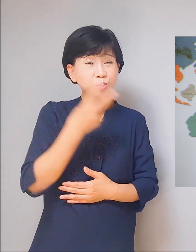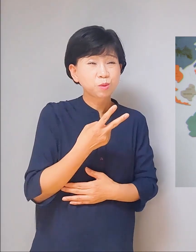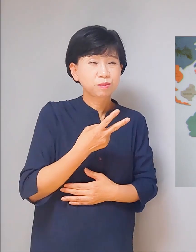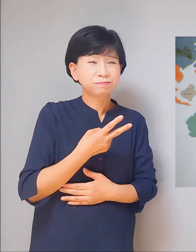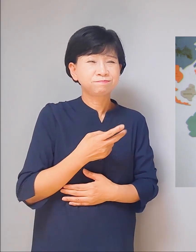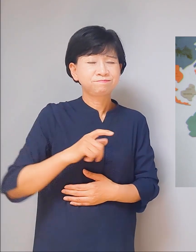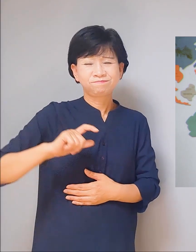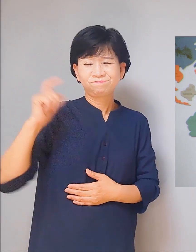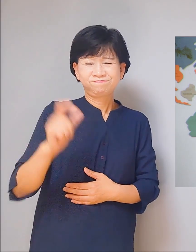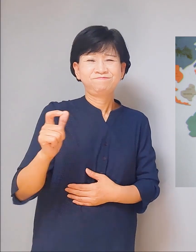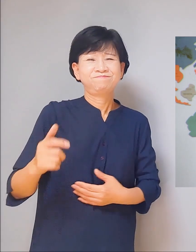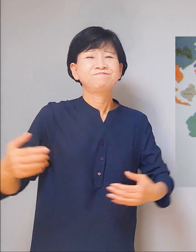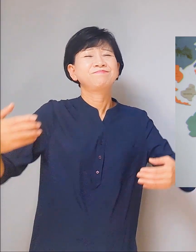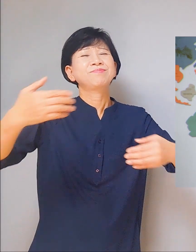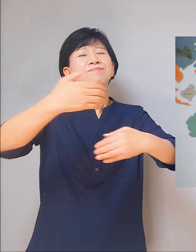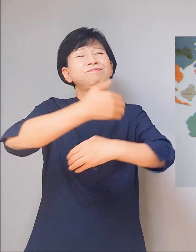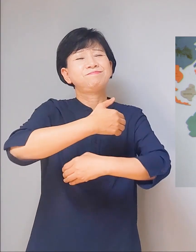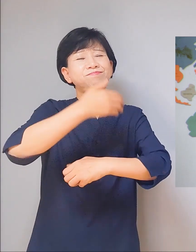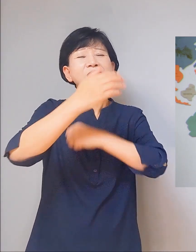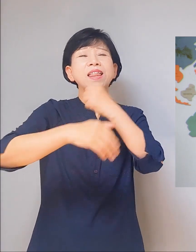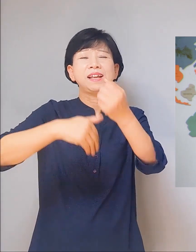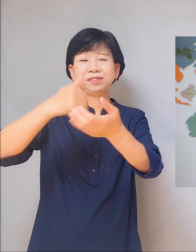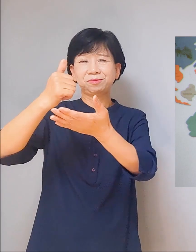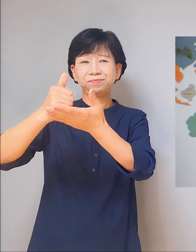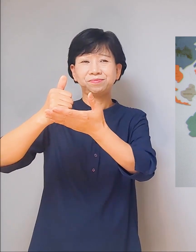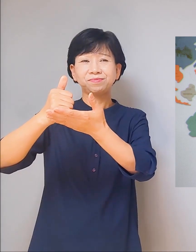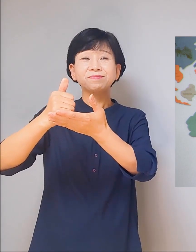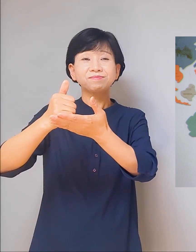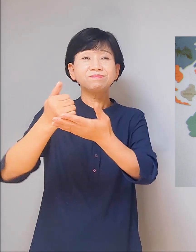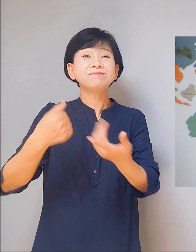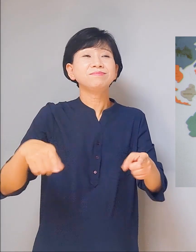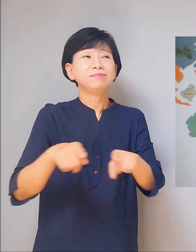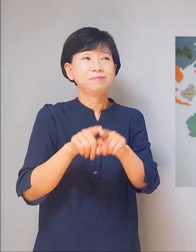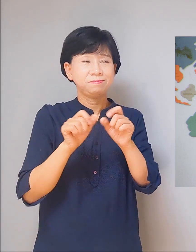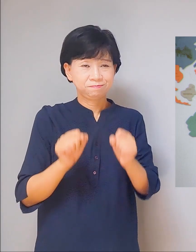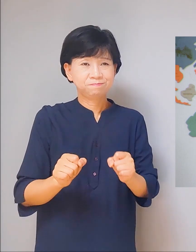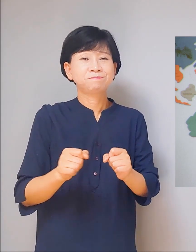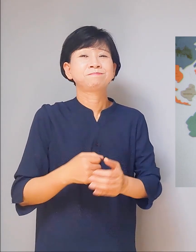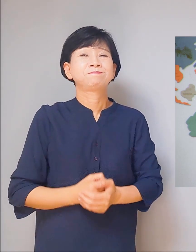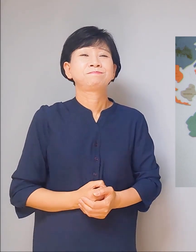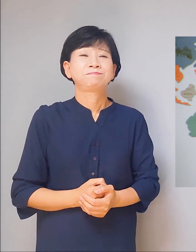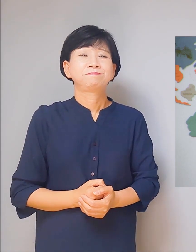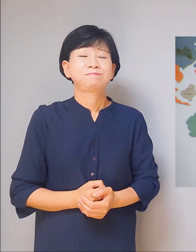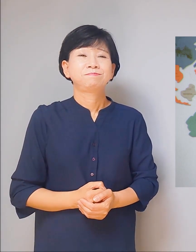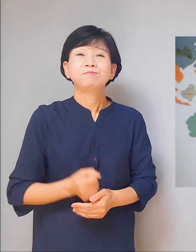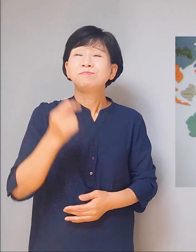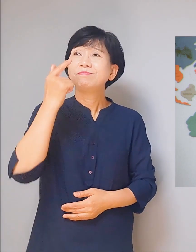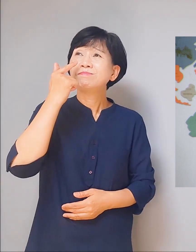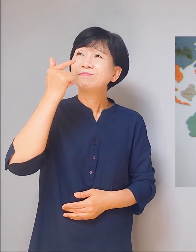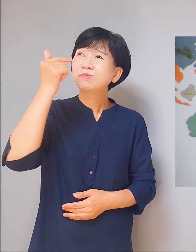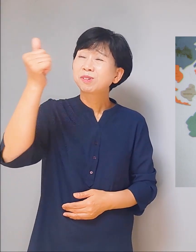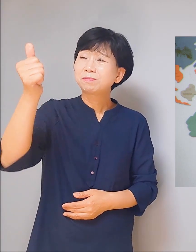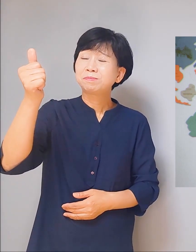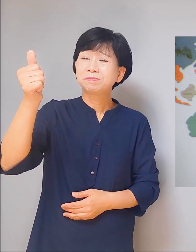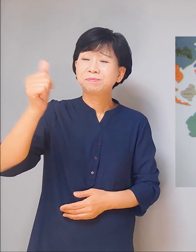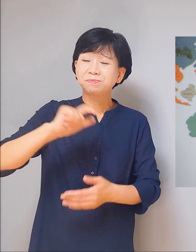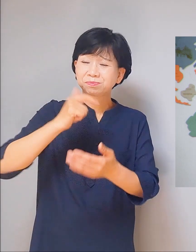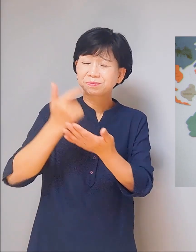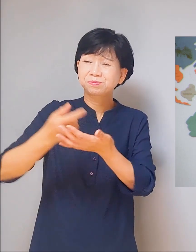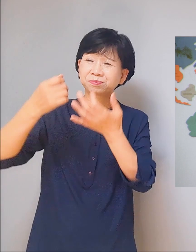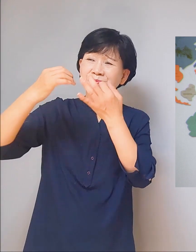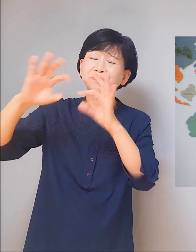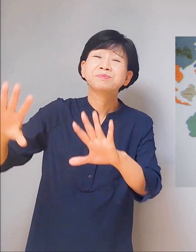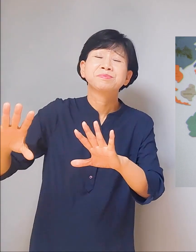끌어안아 주시는 그 하나님이 우리와 함께 하시기 때문입니다. 아버지를 속이고 형의 장자의